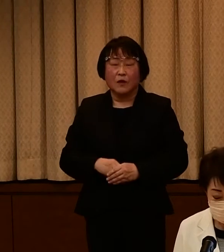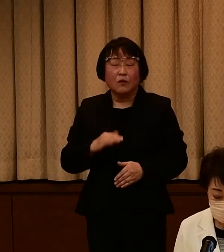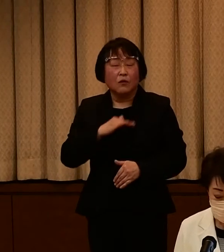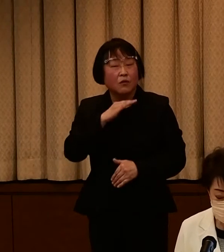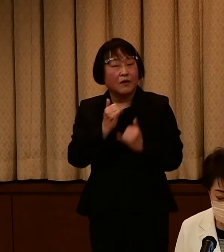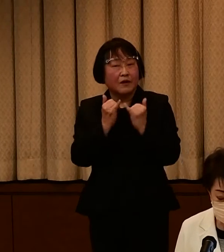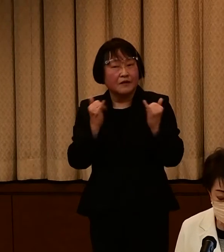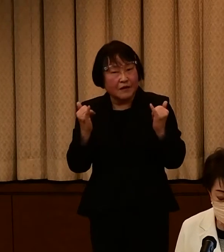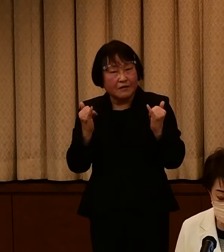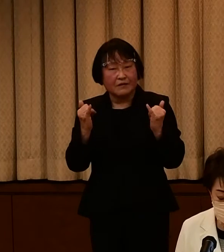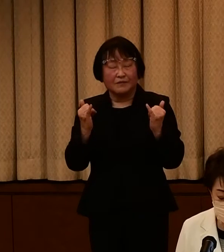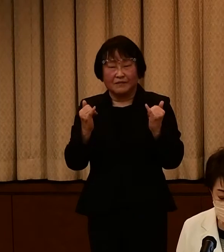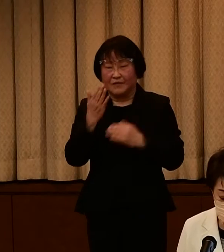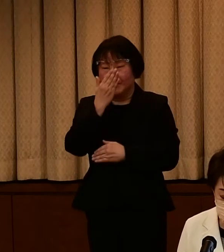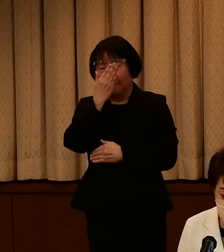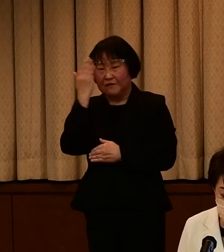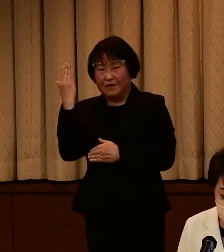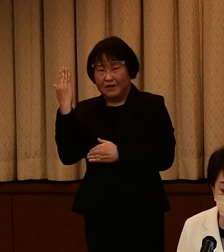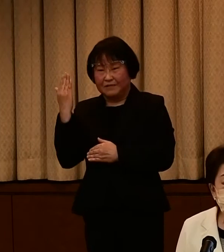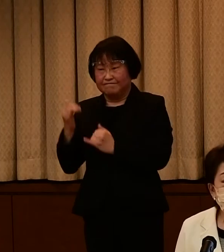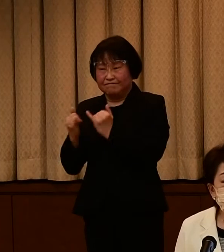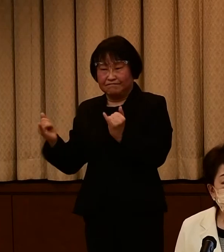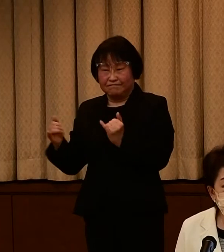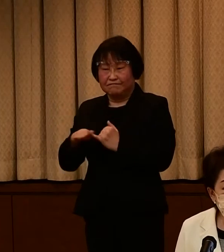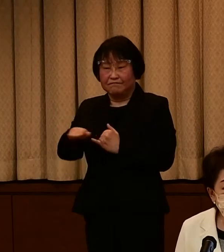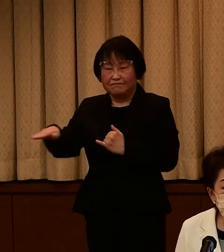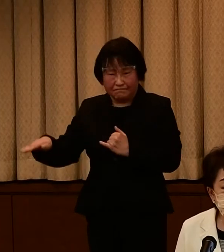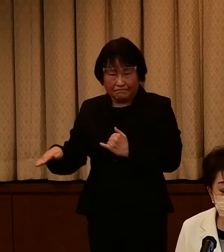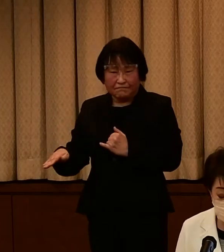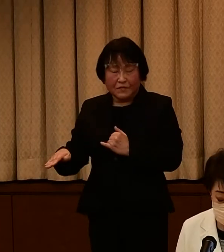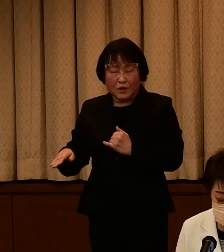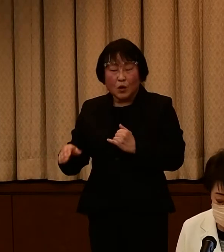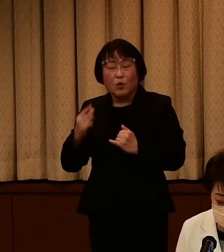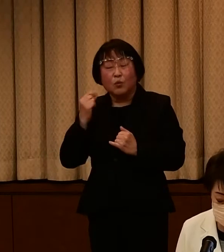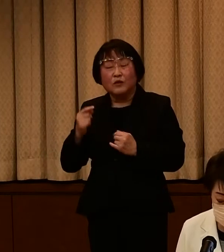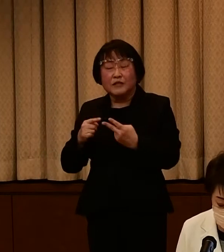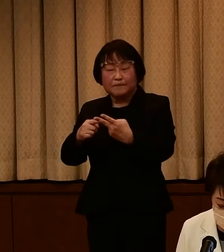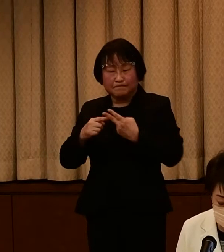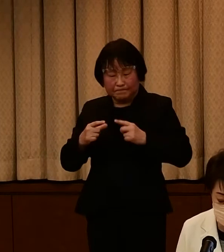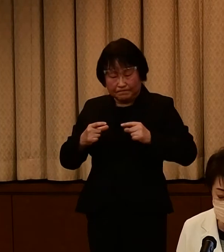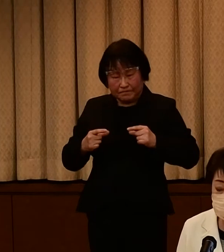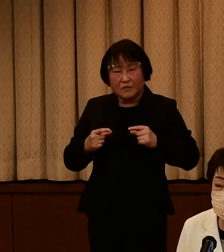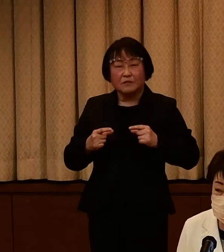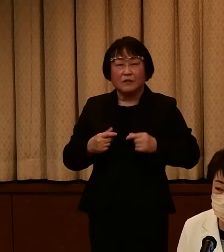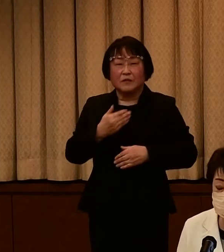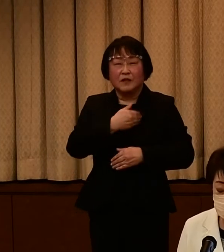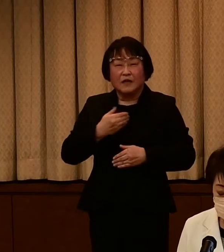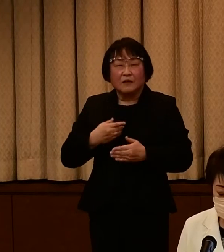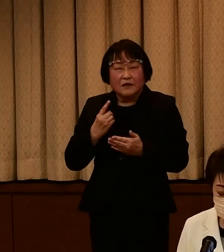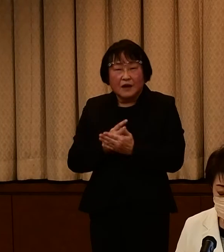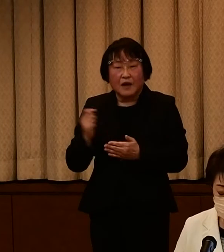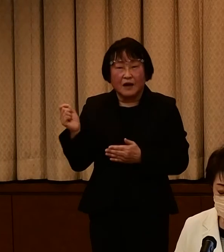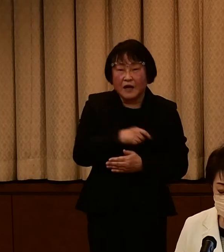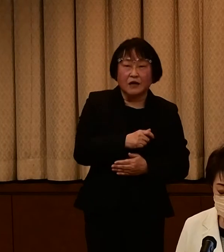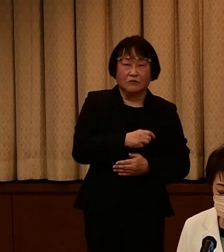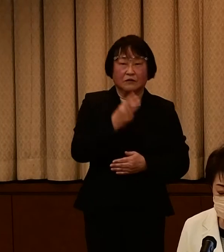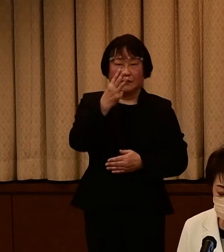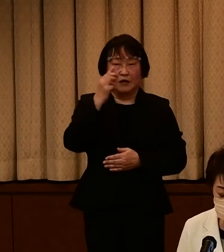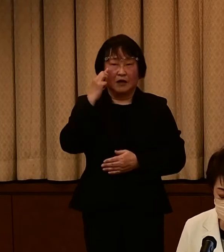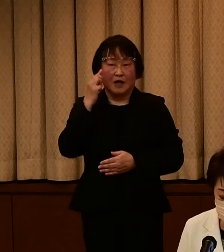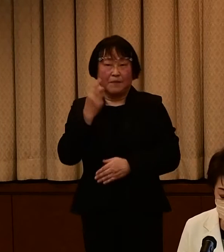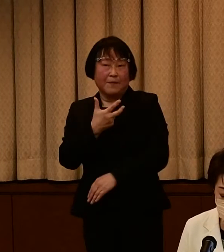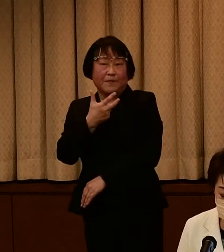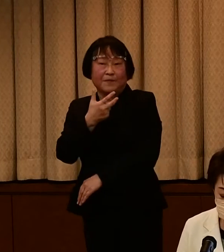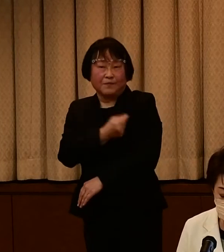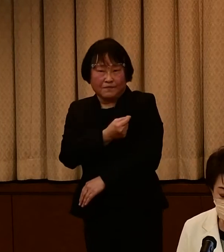方、そして若い年代の方々にも接種券が届き次第、可能な限り早く3回目のワクチン